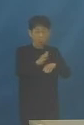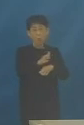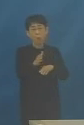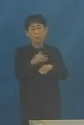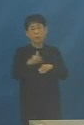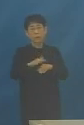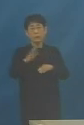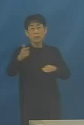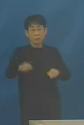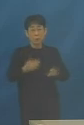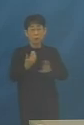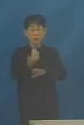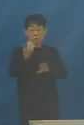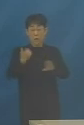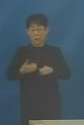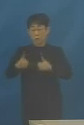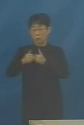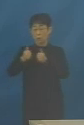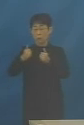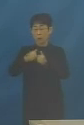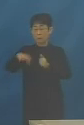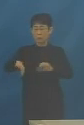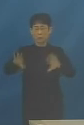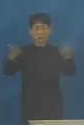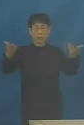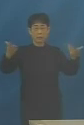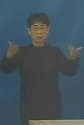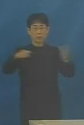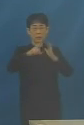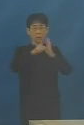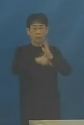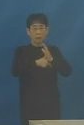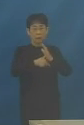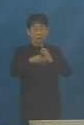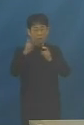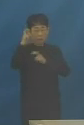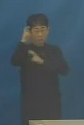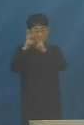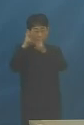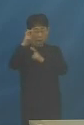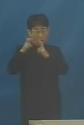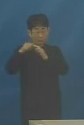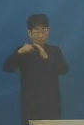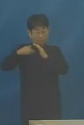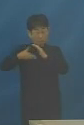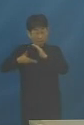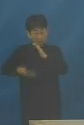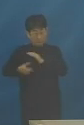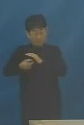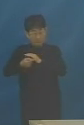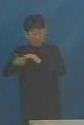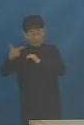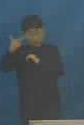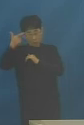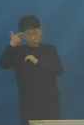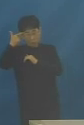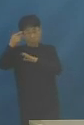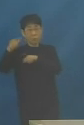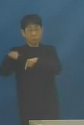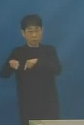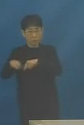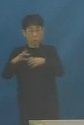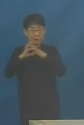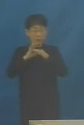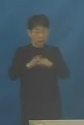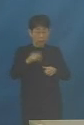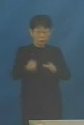相談先がないと悩みが深まるばかりでございますしやはりがのいち早くやっぱり相談できる体制